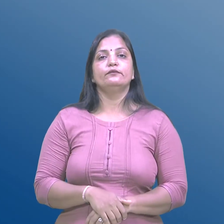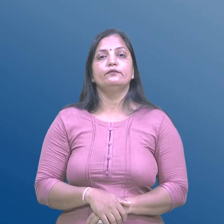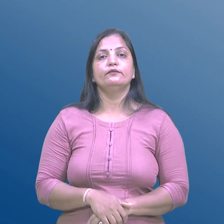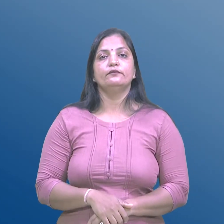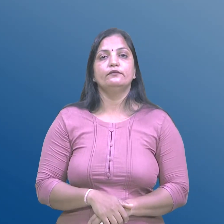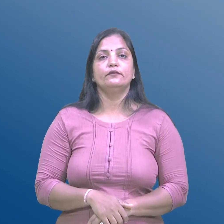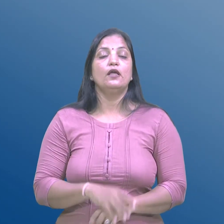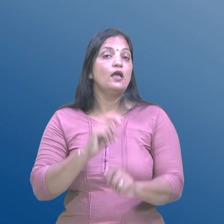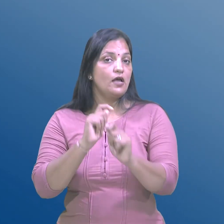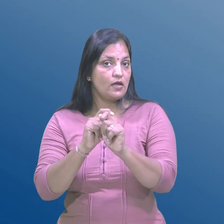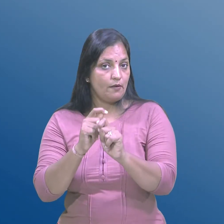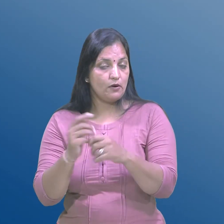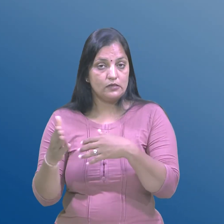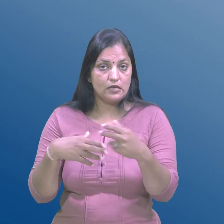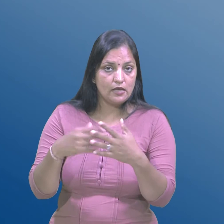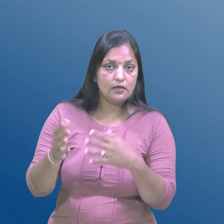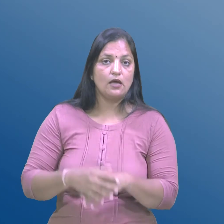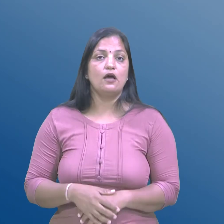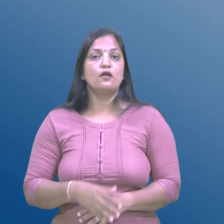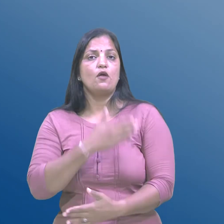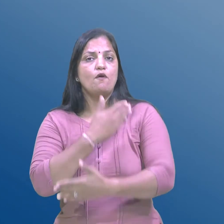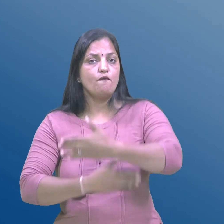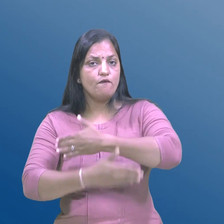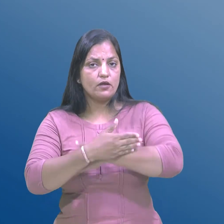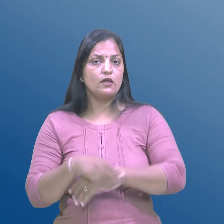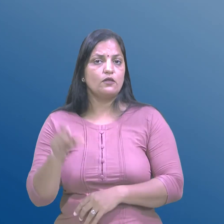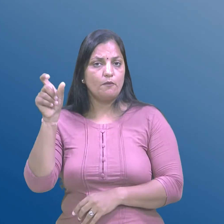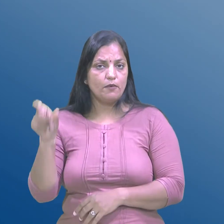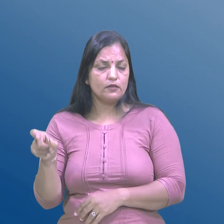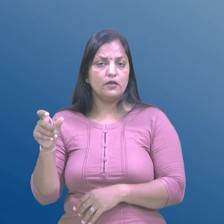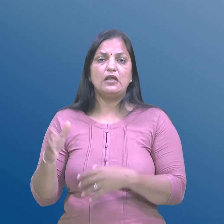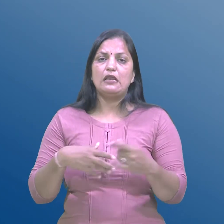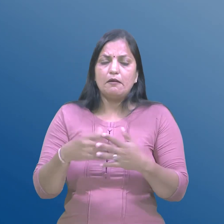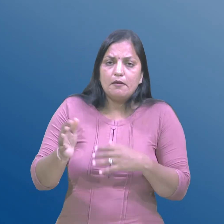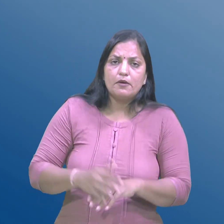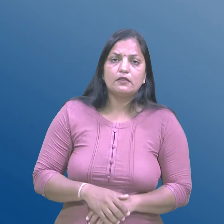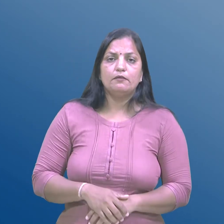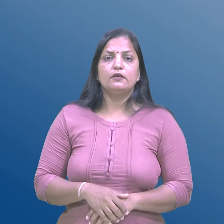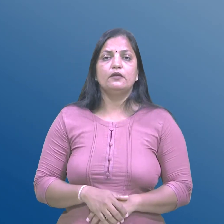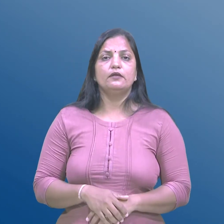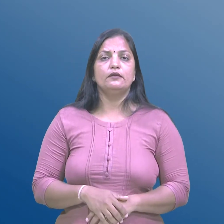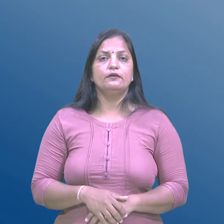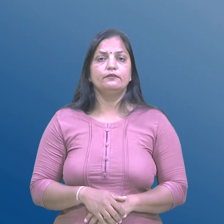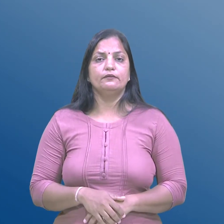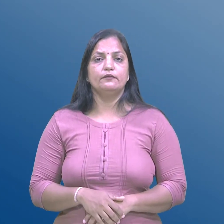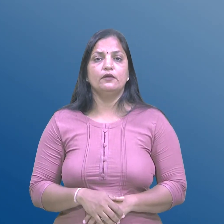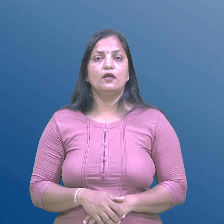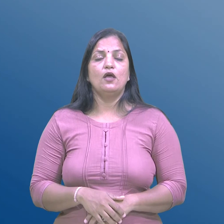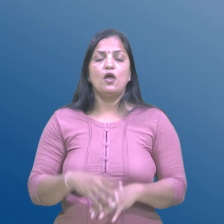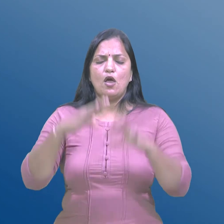ભરશે અથવા વિકલાંગતા ધરાવતી આવી વ્યક્તિ માટે તેમને યોગ્ય લાગે તેવી